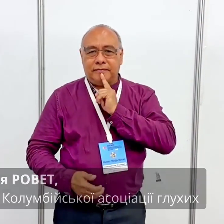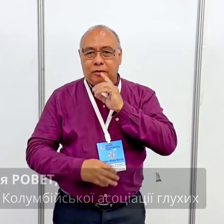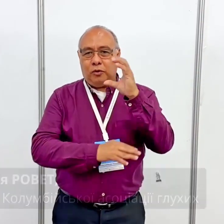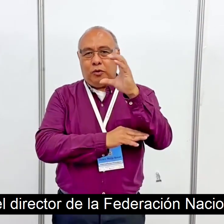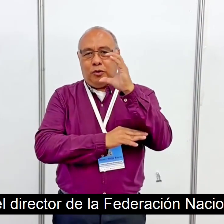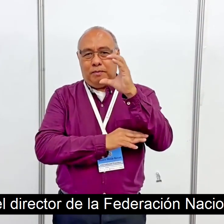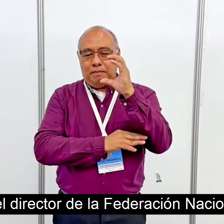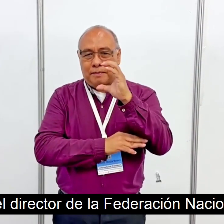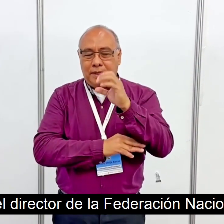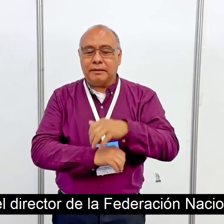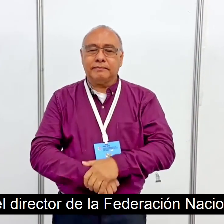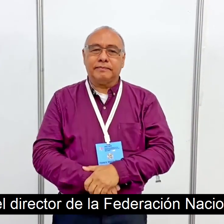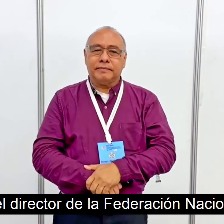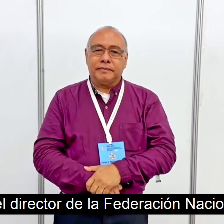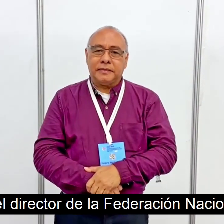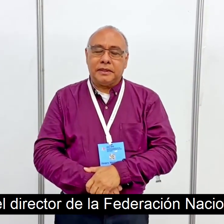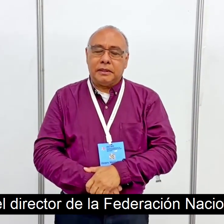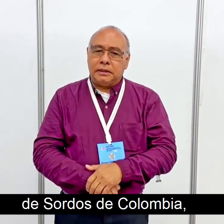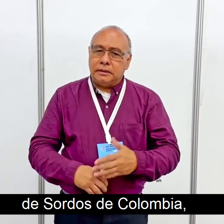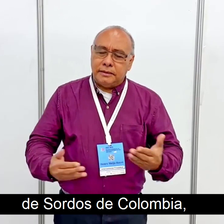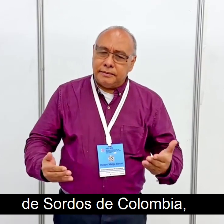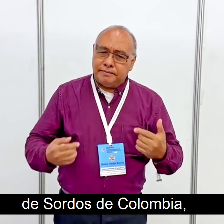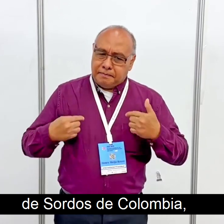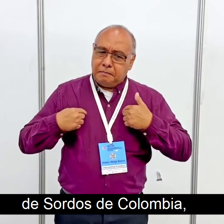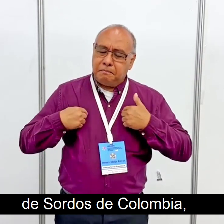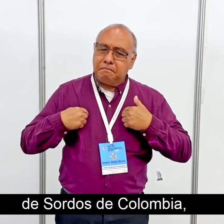Soy el director de la Federación Nacional de Sordos de Colombia.